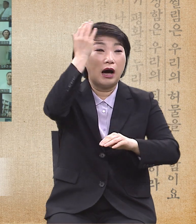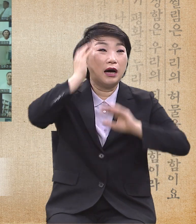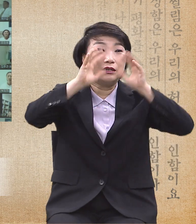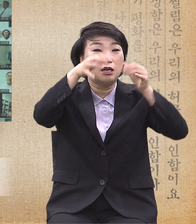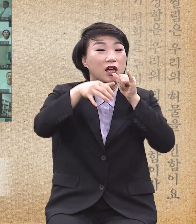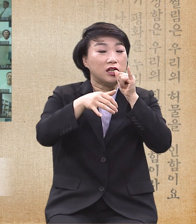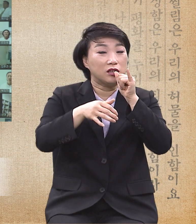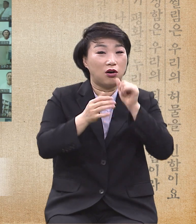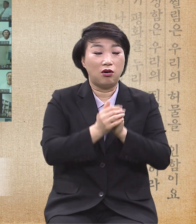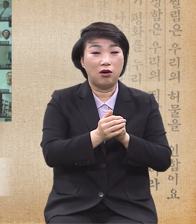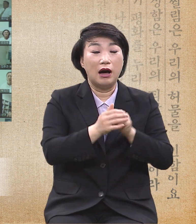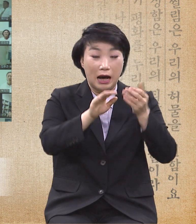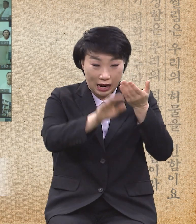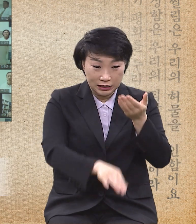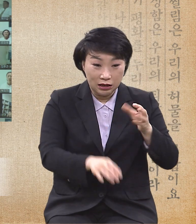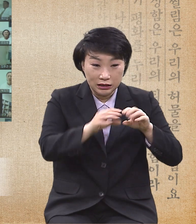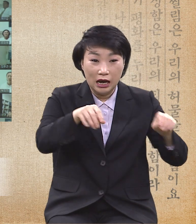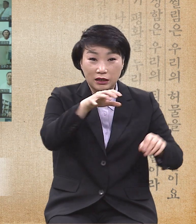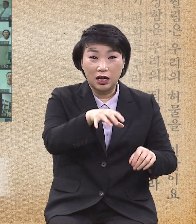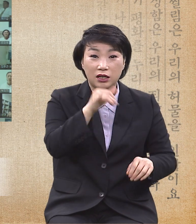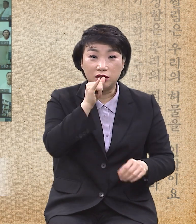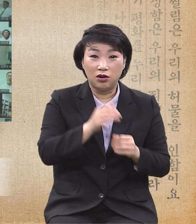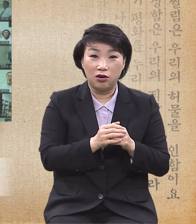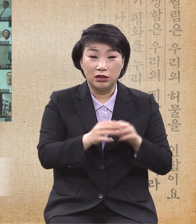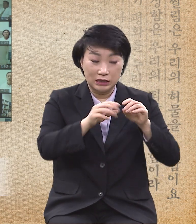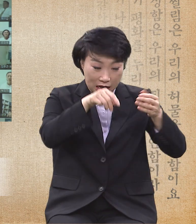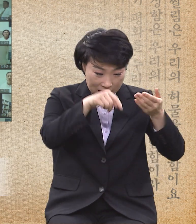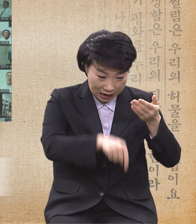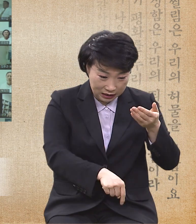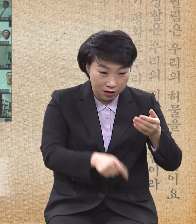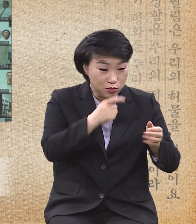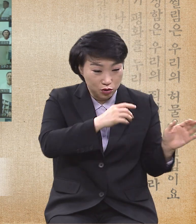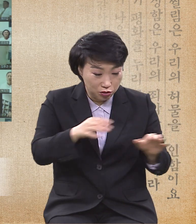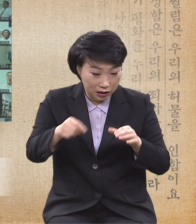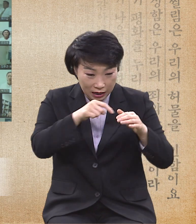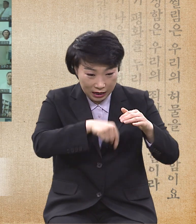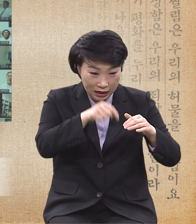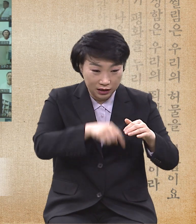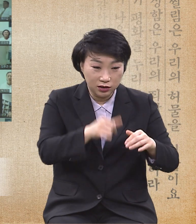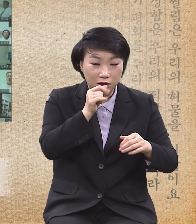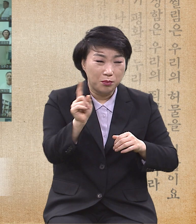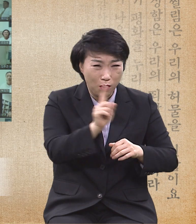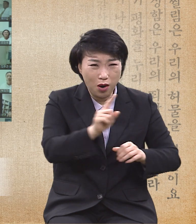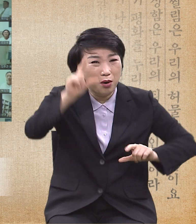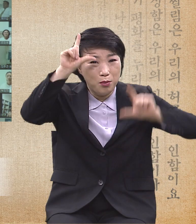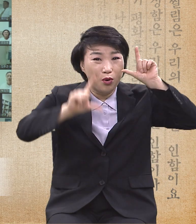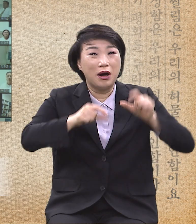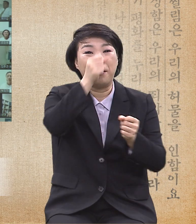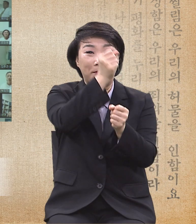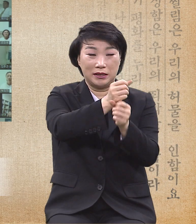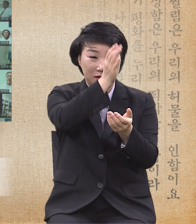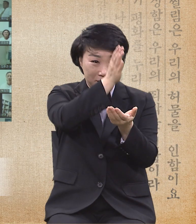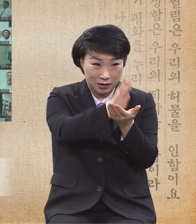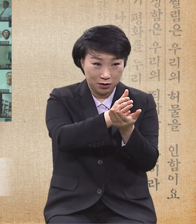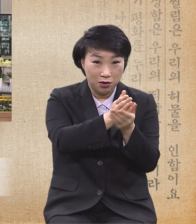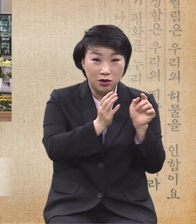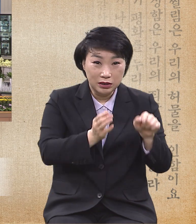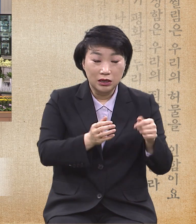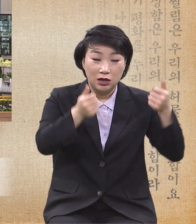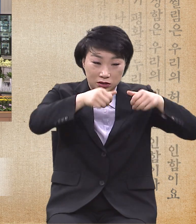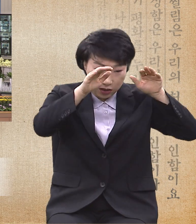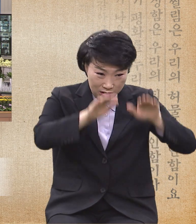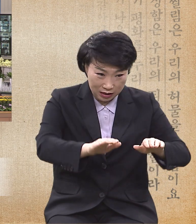있는 것이나 아래로 땅에 있는 것이나 땅 및 물속에 있는 것의 아무 형상이든지 만들지